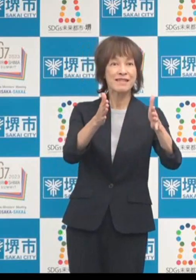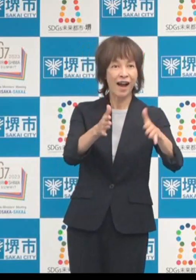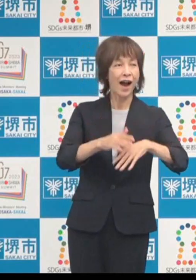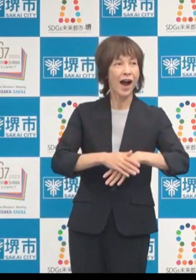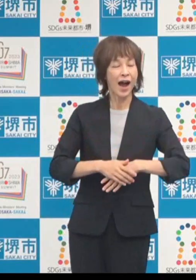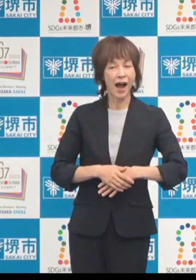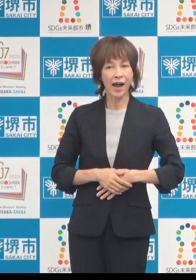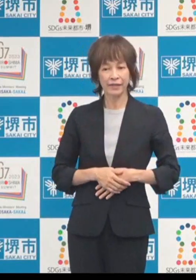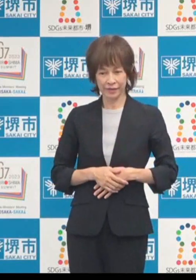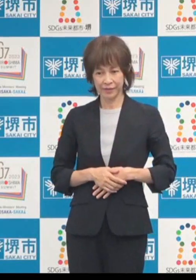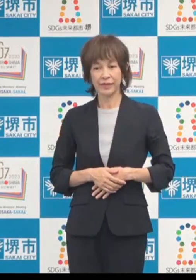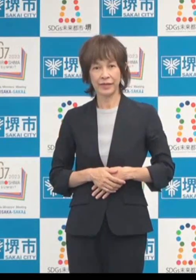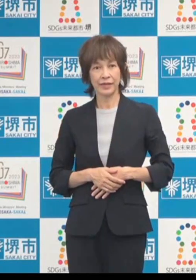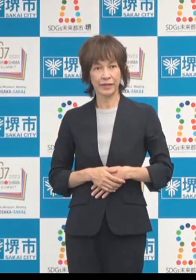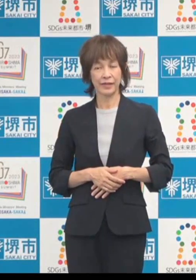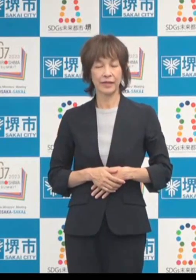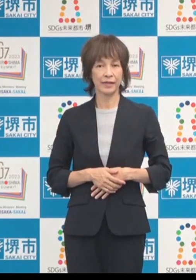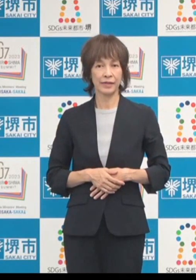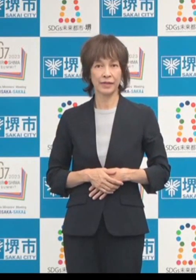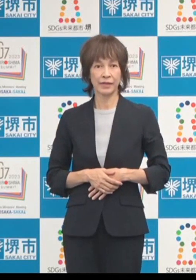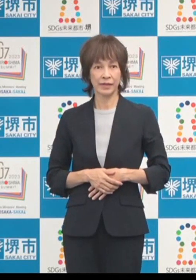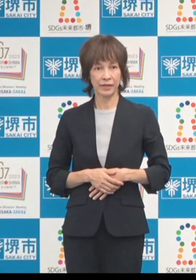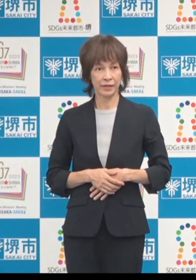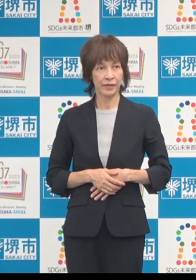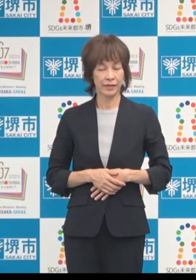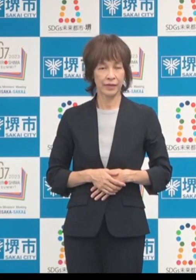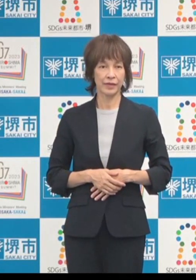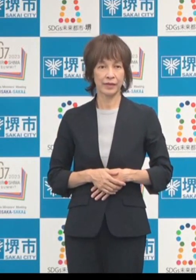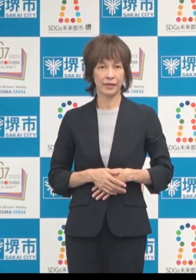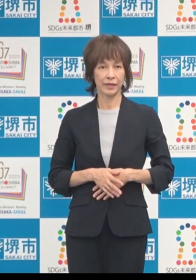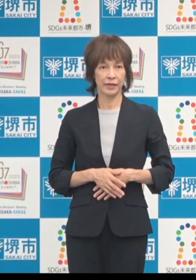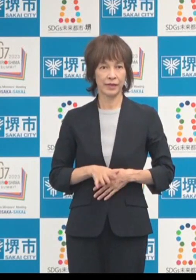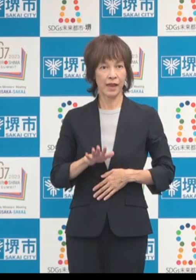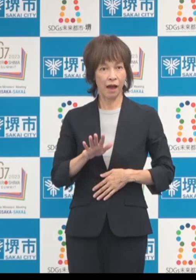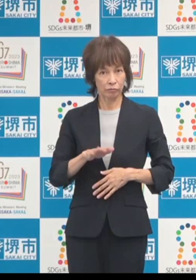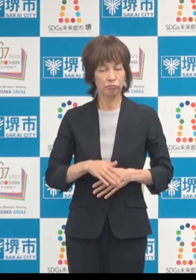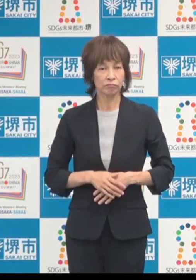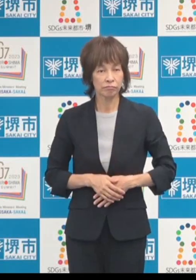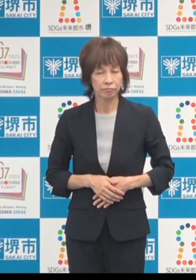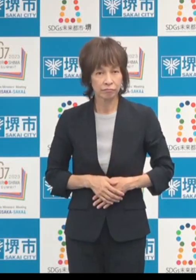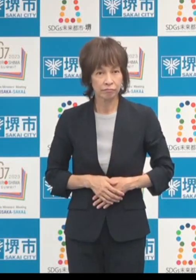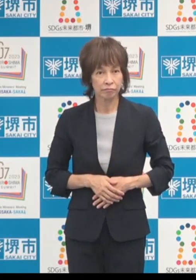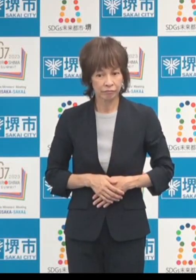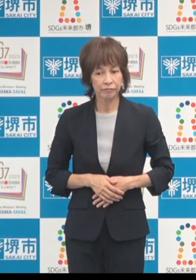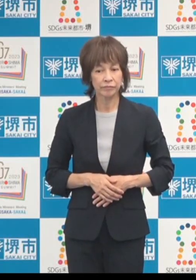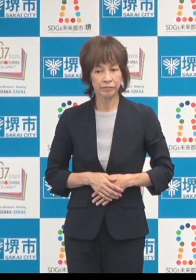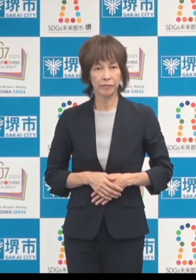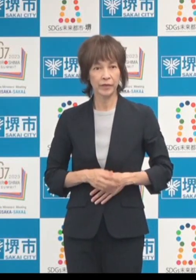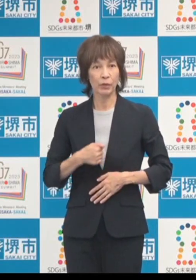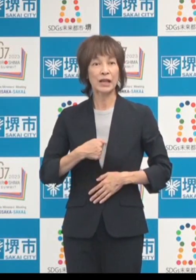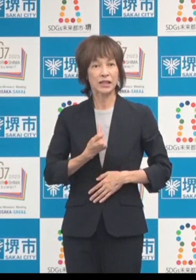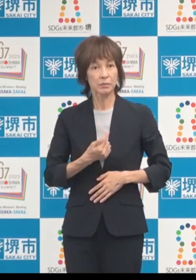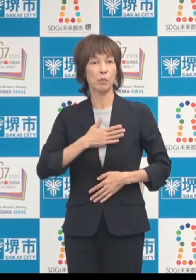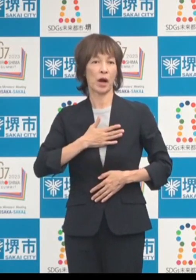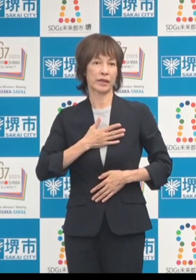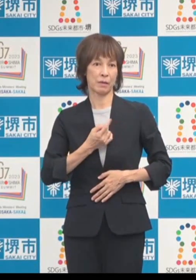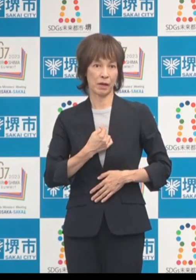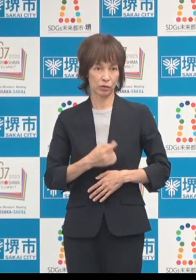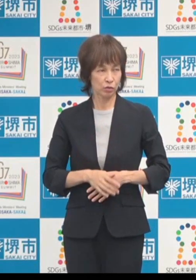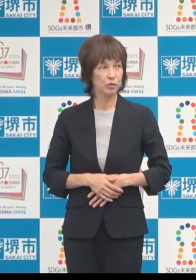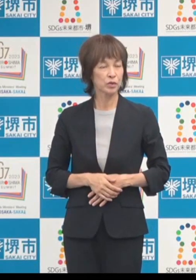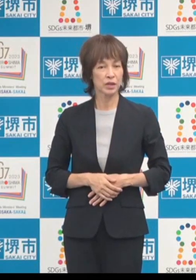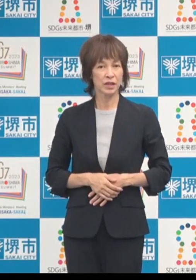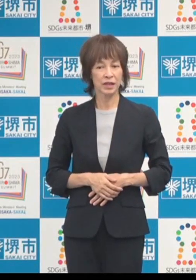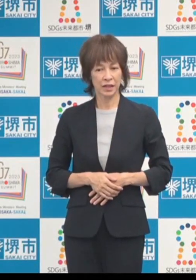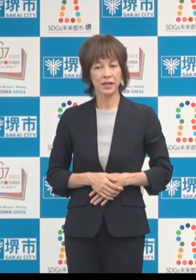提供されている、関わっていただいている 場所があるというのは私自身も把握をしております。私